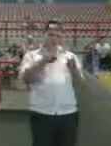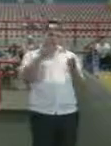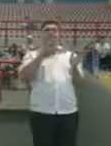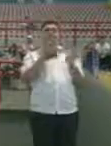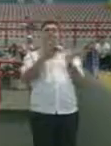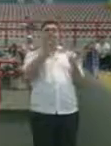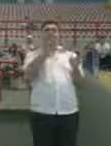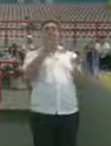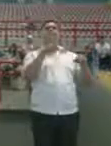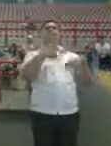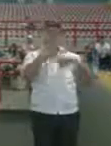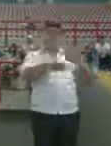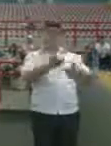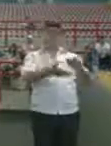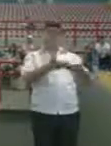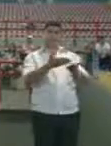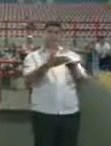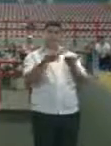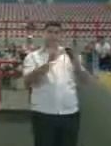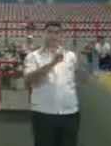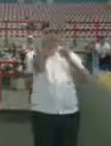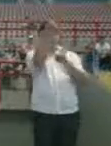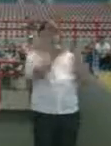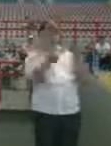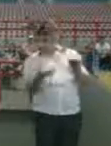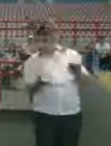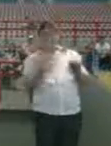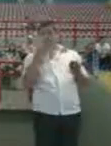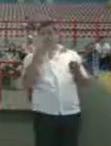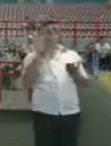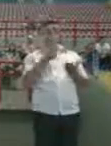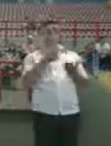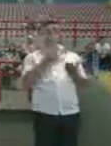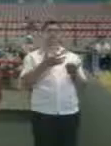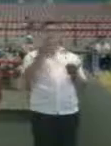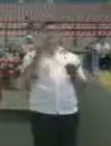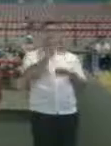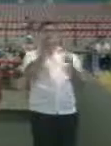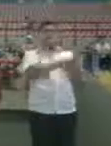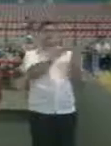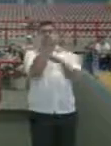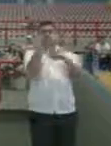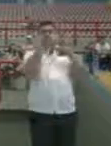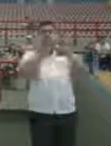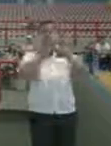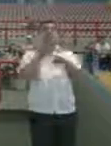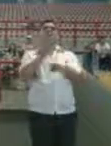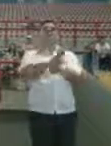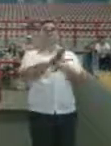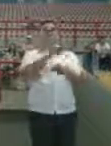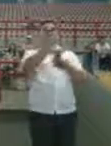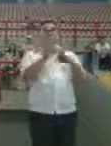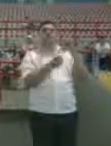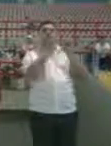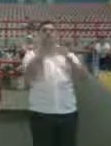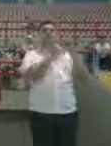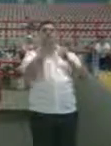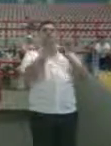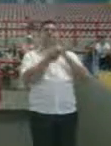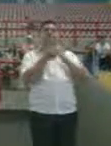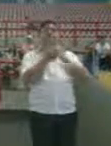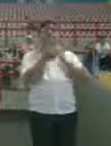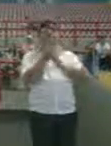indústria brasileira, quando começou na região que estava mais estruturada, que era o sudeste. Então, durante muito tempo, os anos 30, 40,